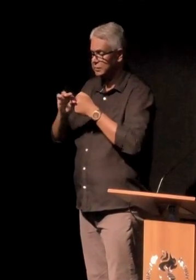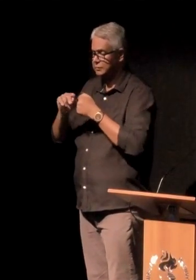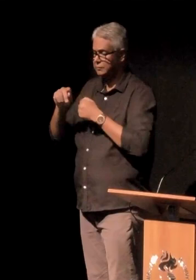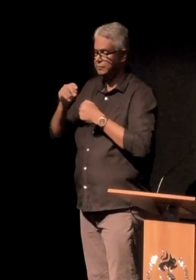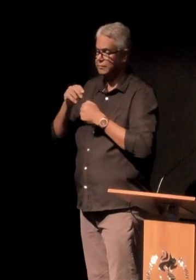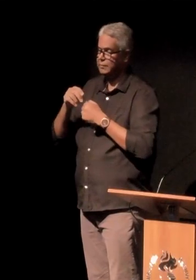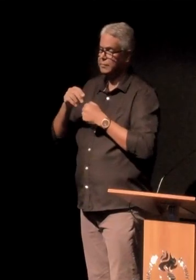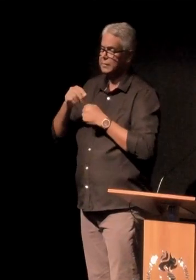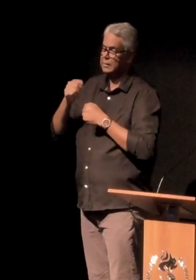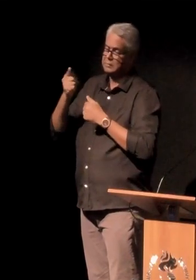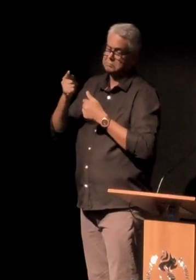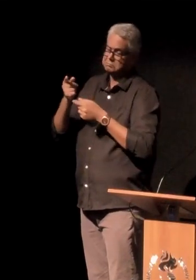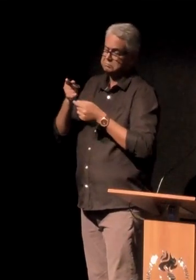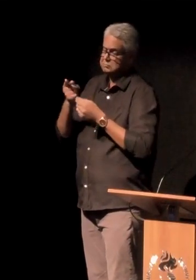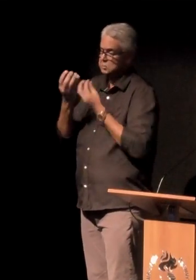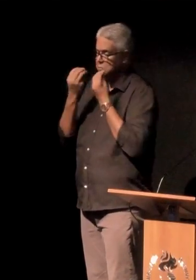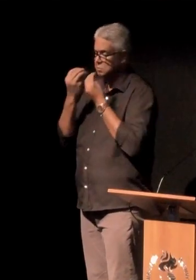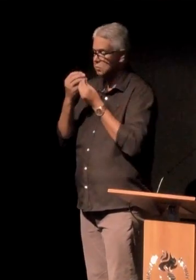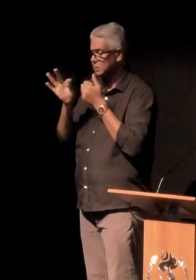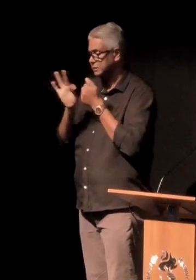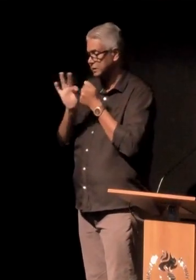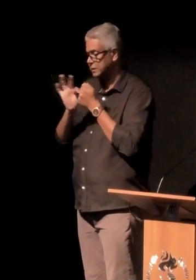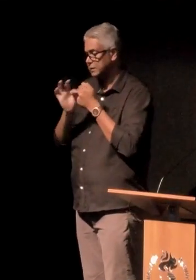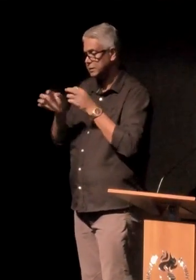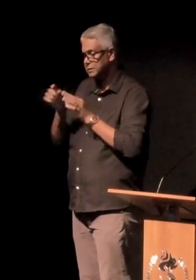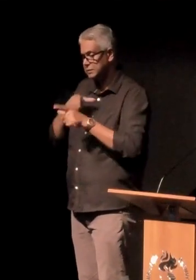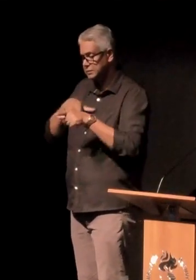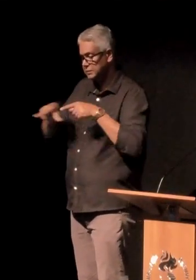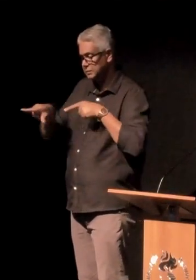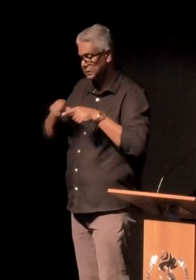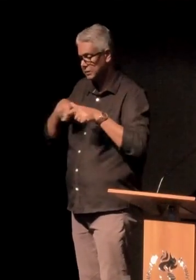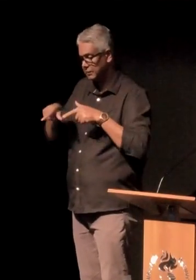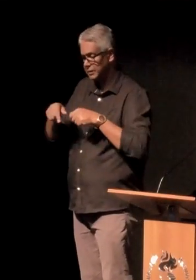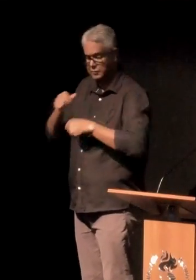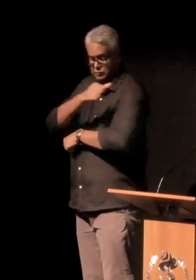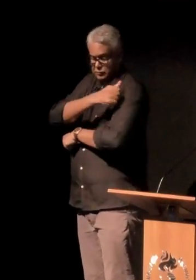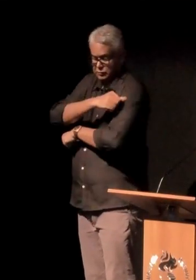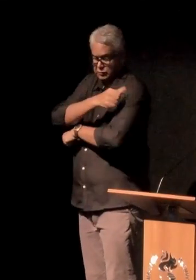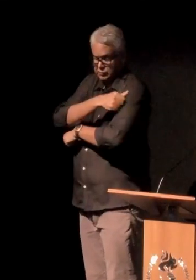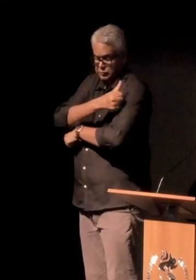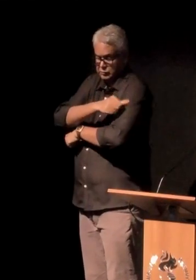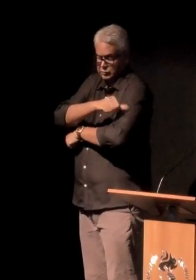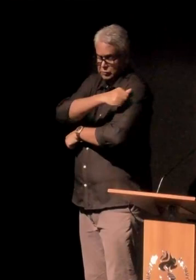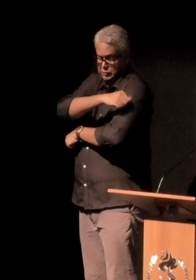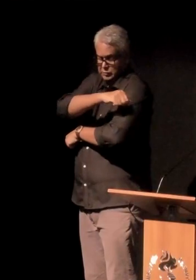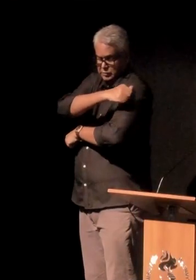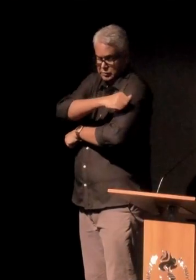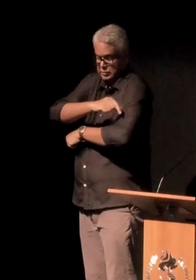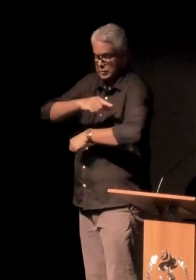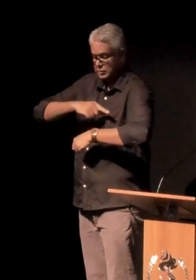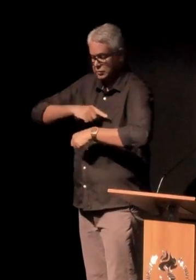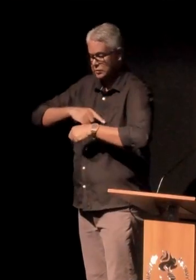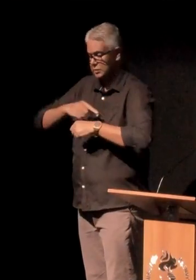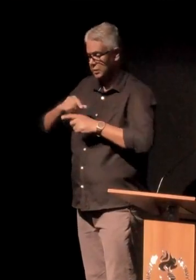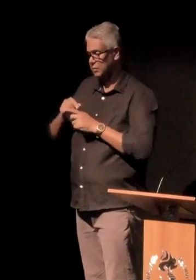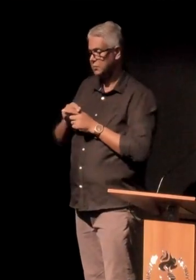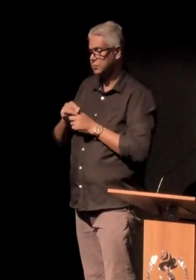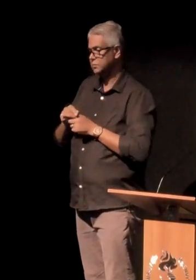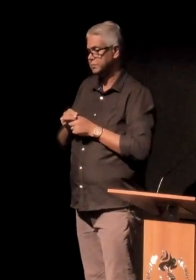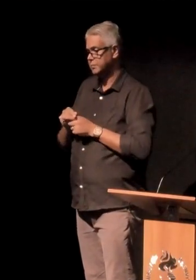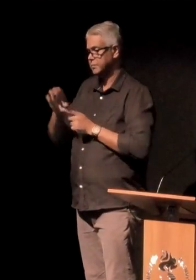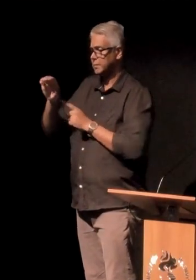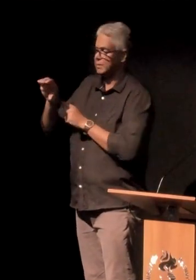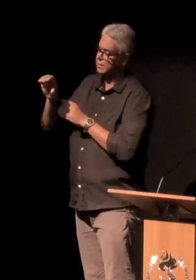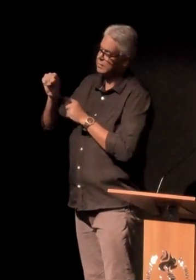deve ter uma uma forma aí da elaboração do cardápio no Rio de Janeiro a gente tinha um cardápio que percorria no município né